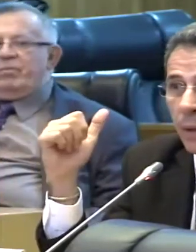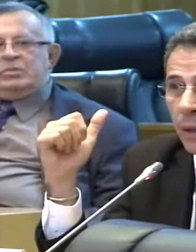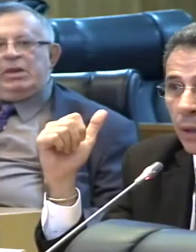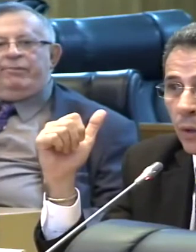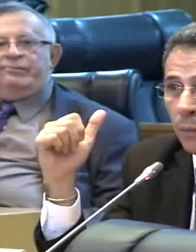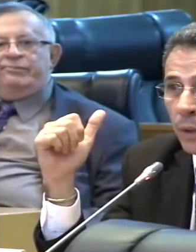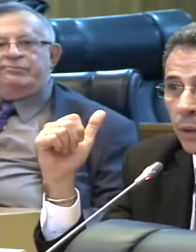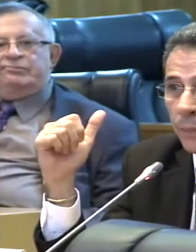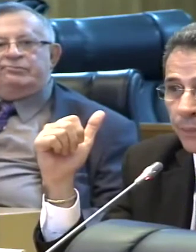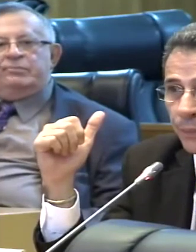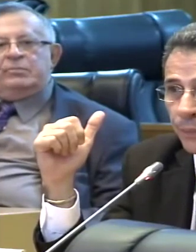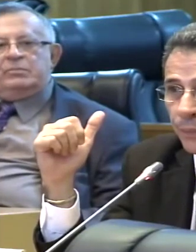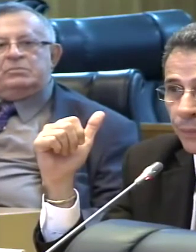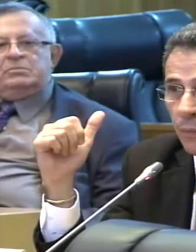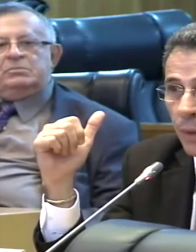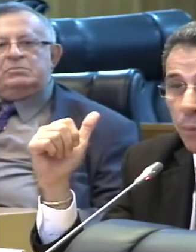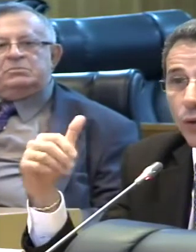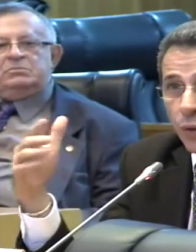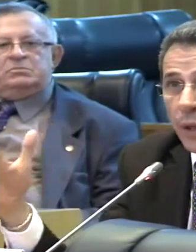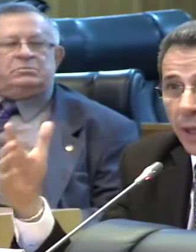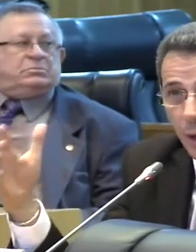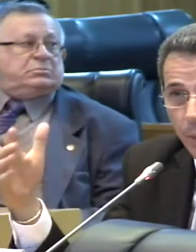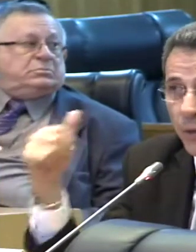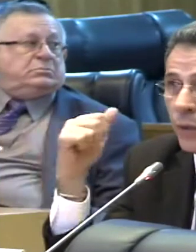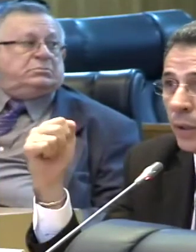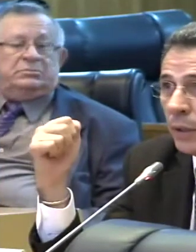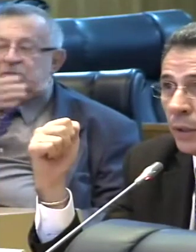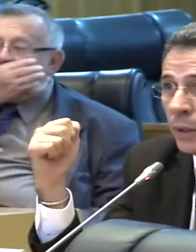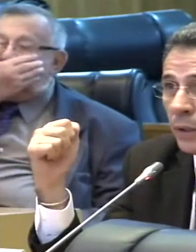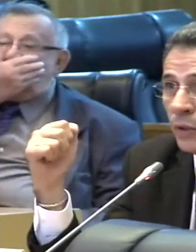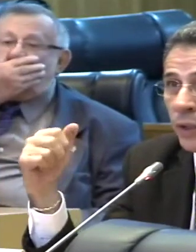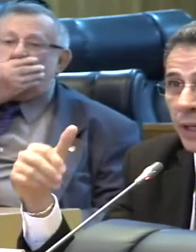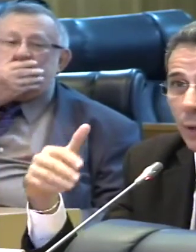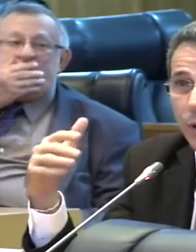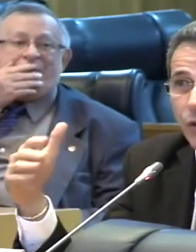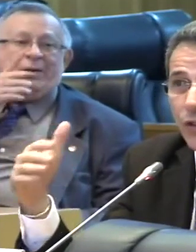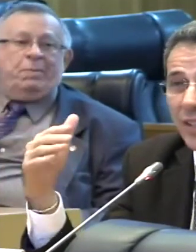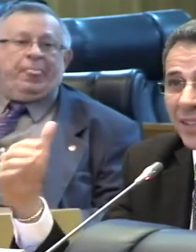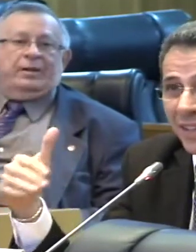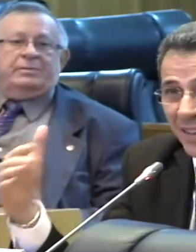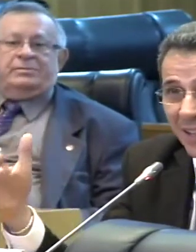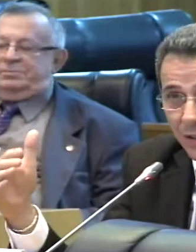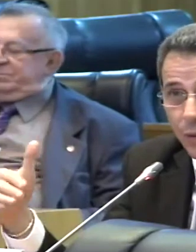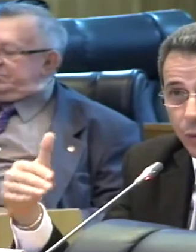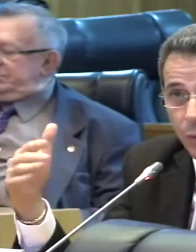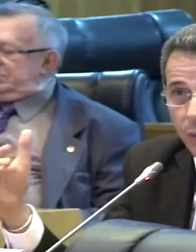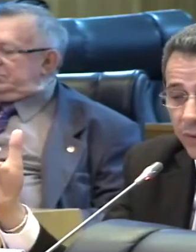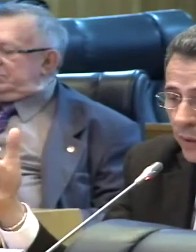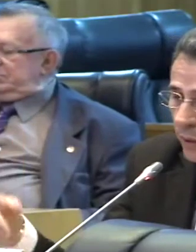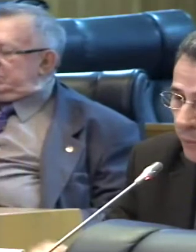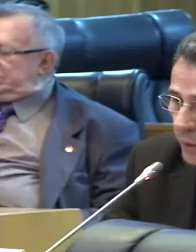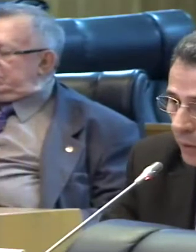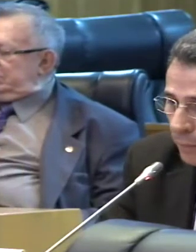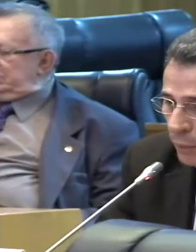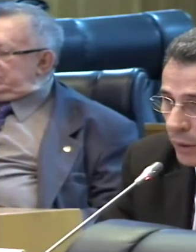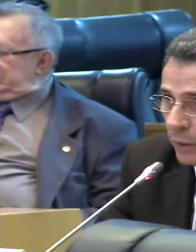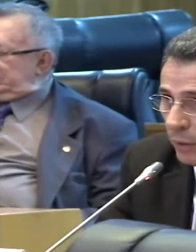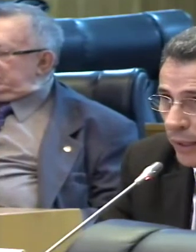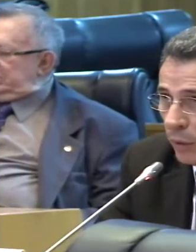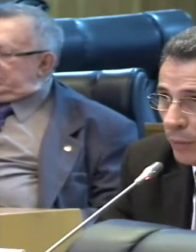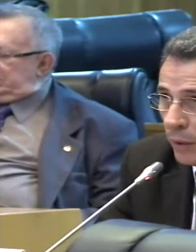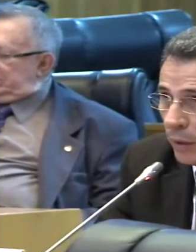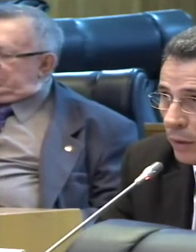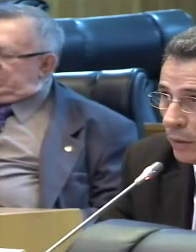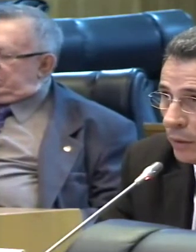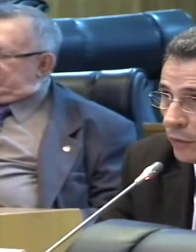forma, eu me posicionei realmente de que realmente tinha certeza de que isso aconteceria.